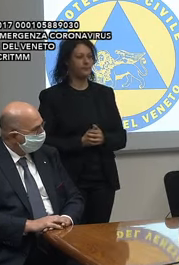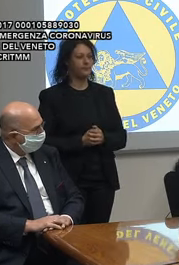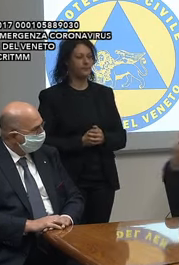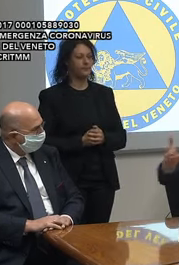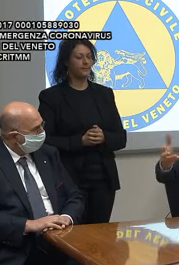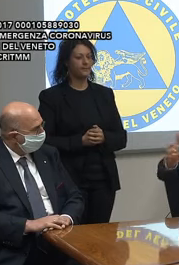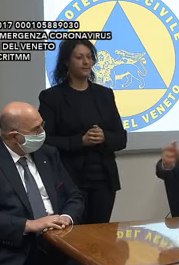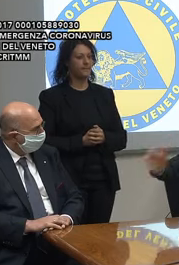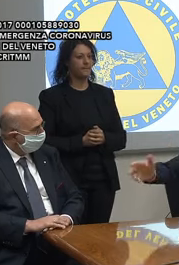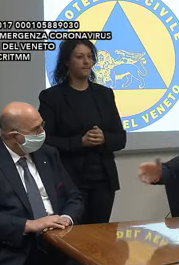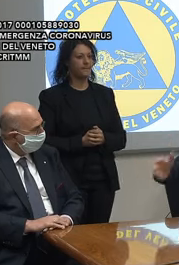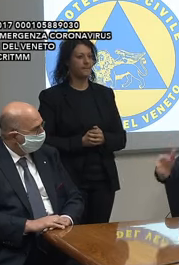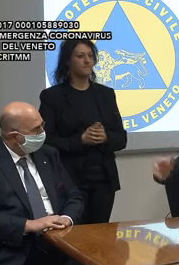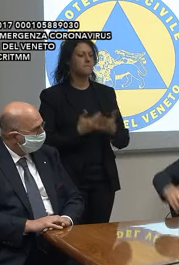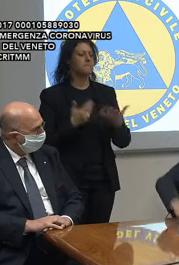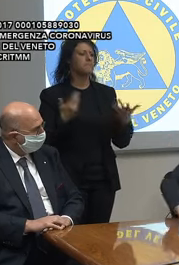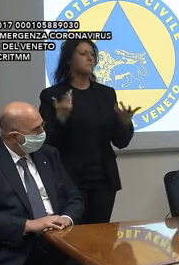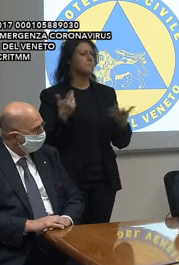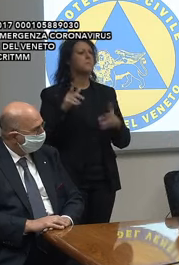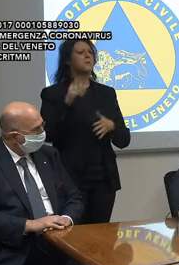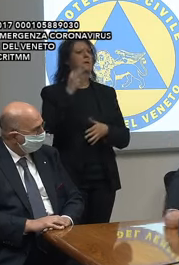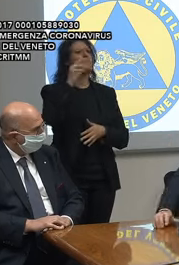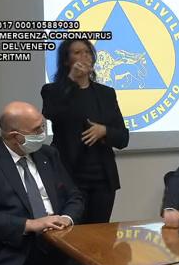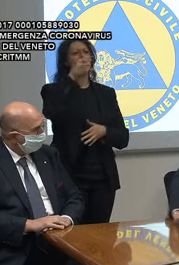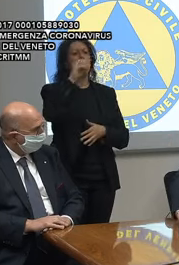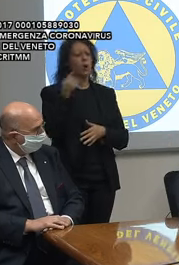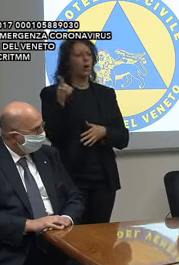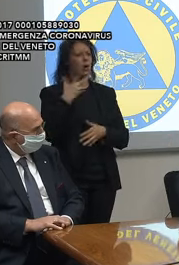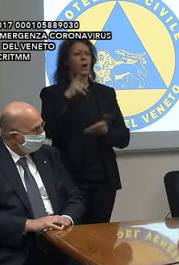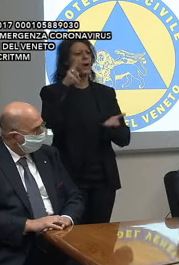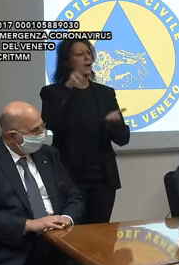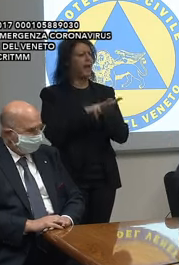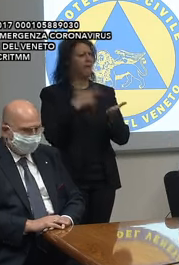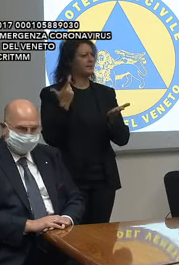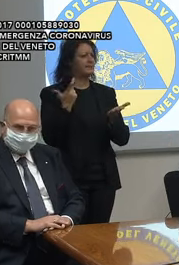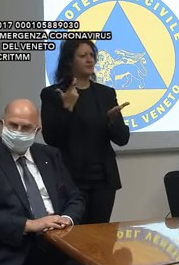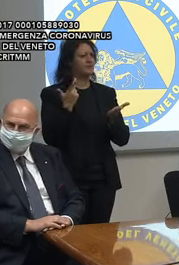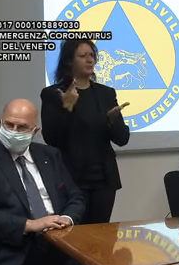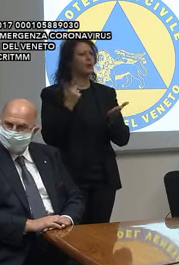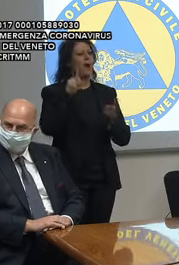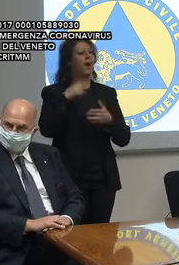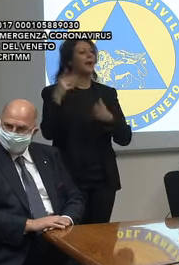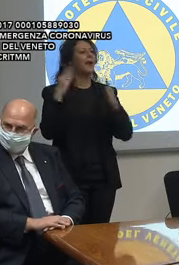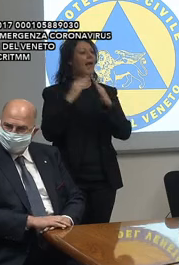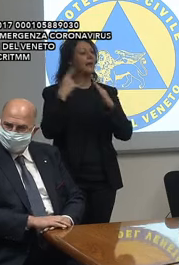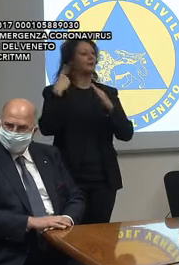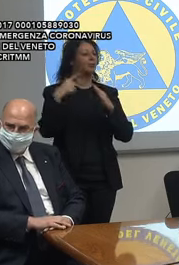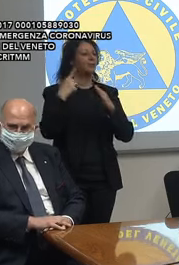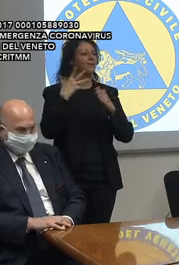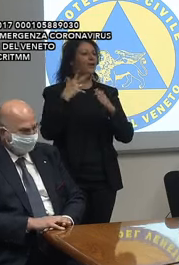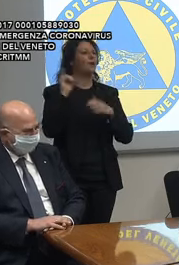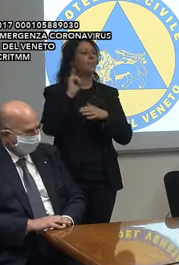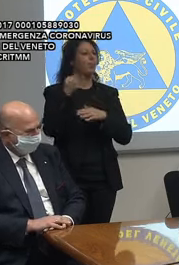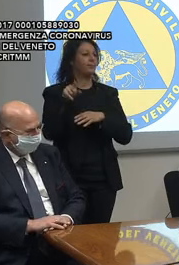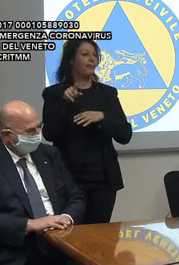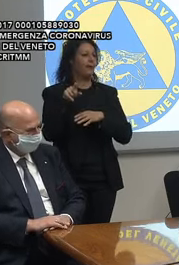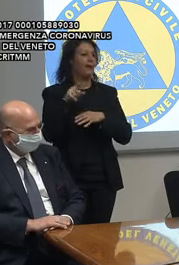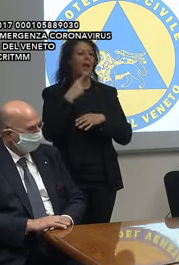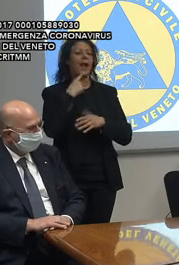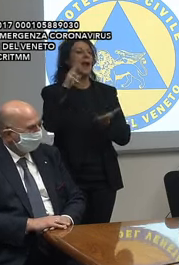qui forse ci ha garantito, ci ha messo anche una fiducia sulla sua abitazione, ha garantito che la realizzerà in